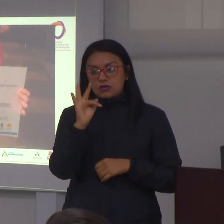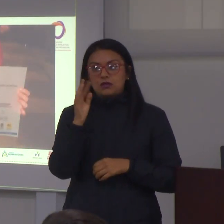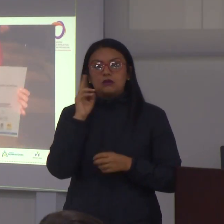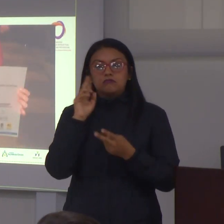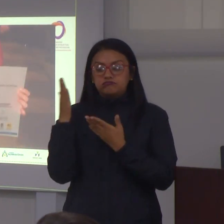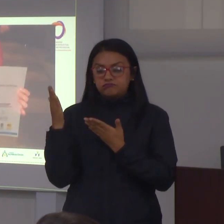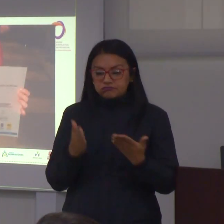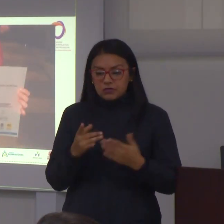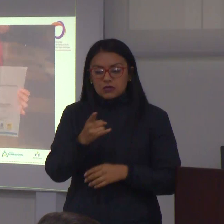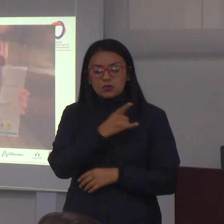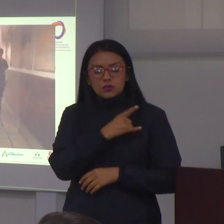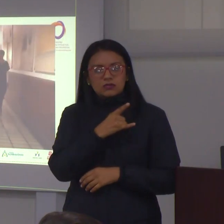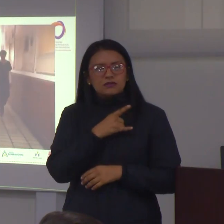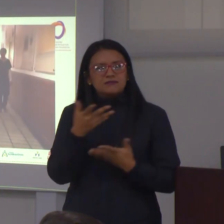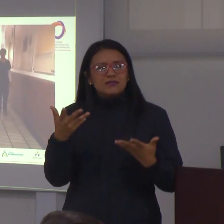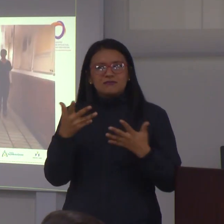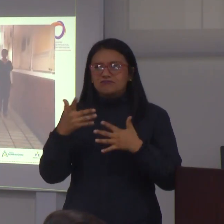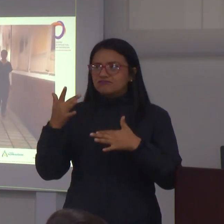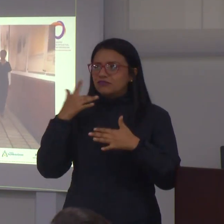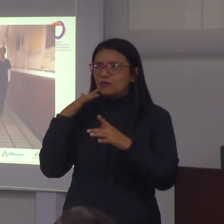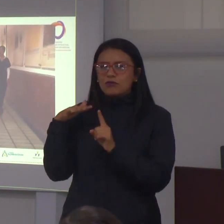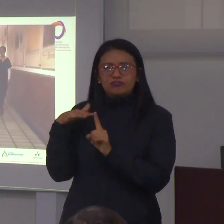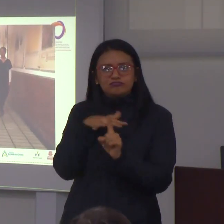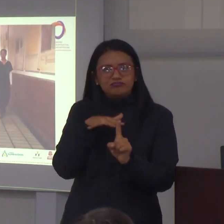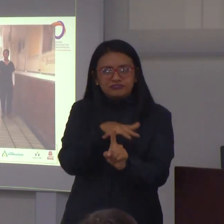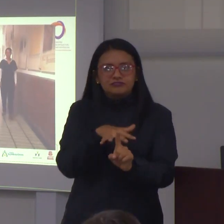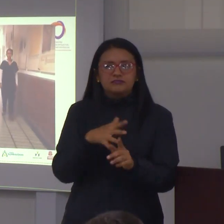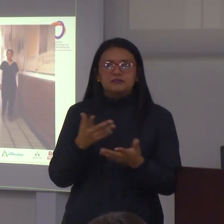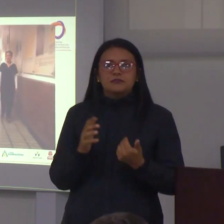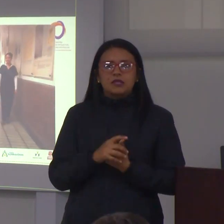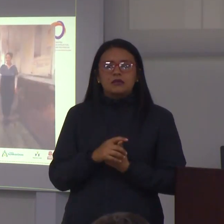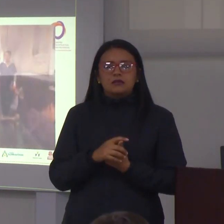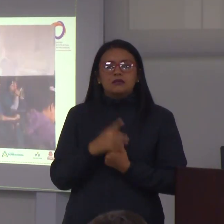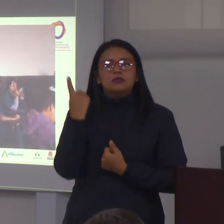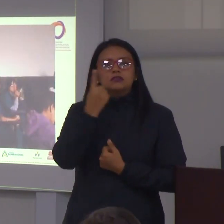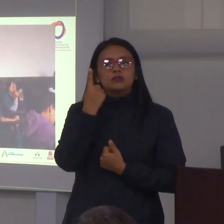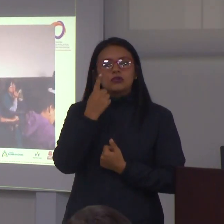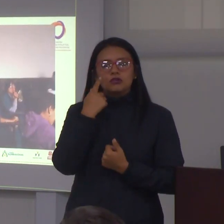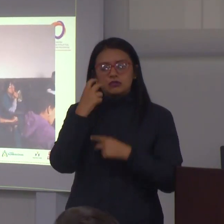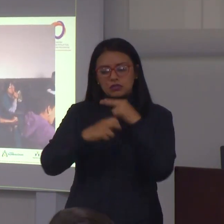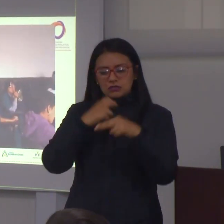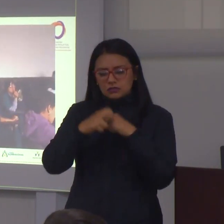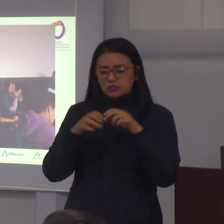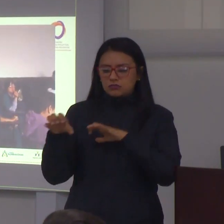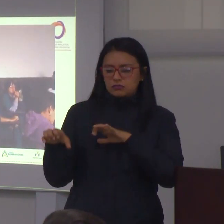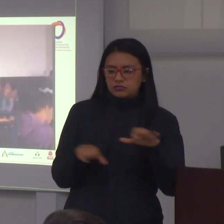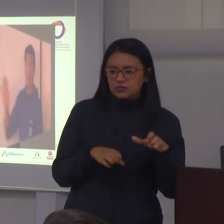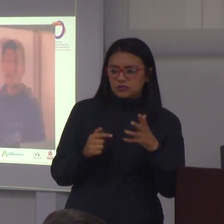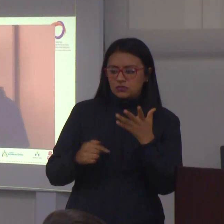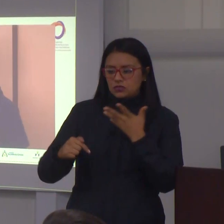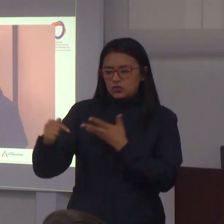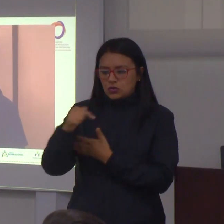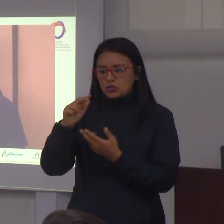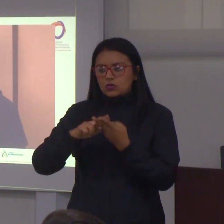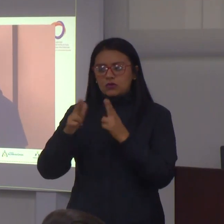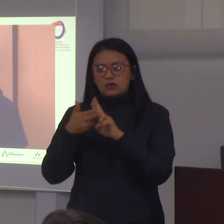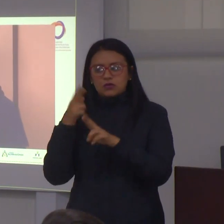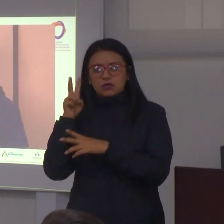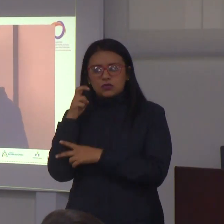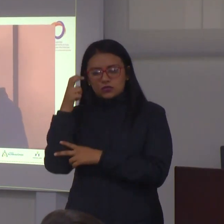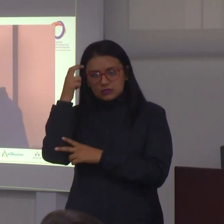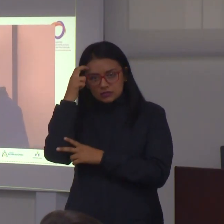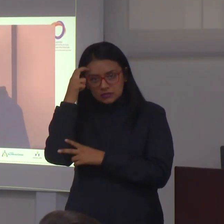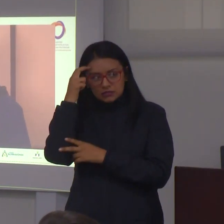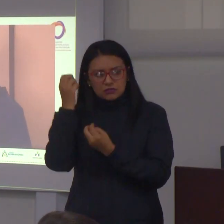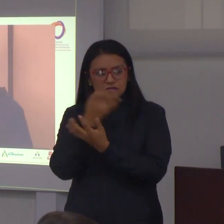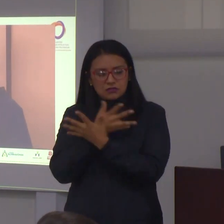universidad una serie de movilizaciones, no solamente actitudinales, sino una serie de movilizaciones cognitivas